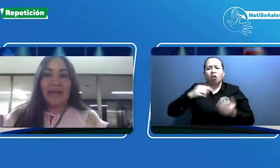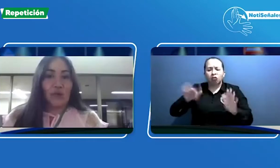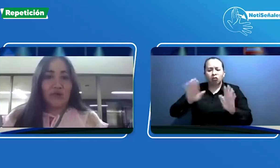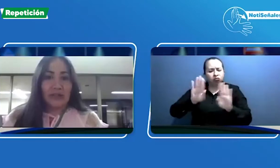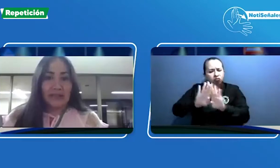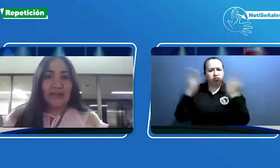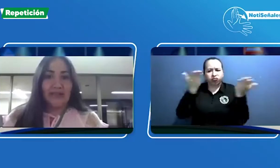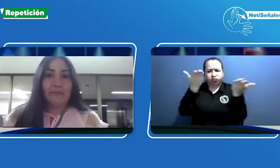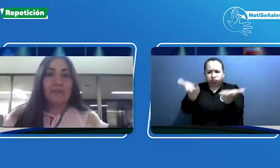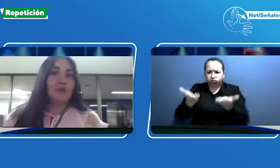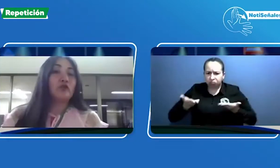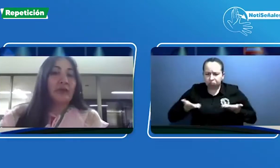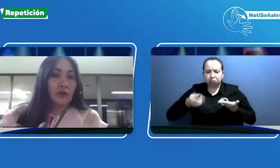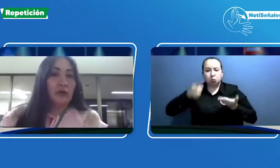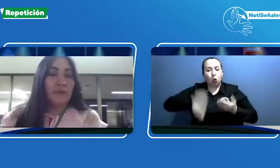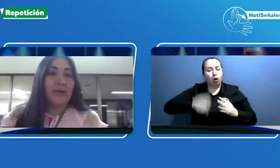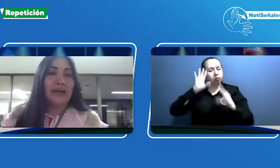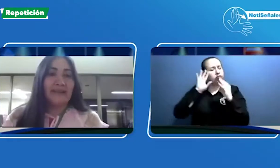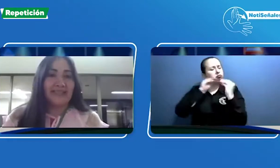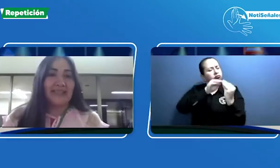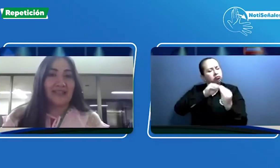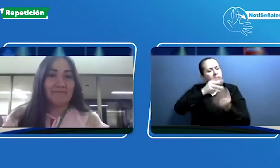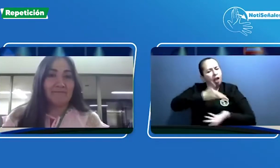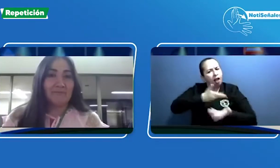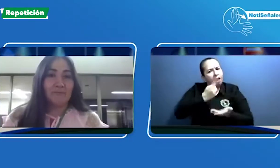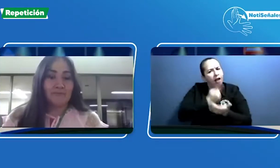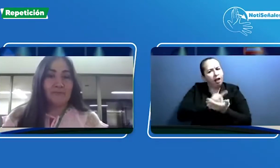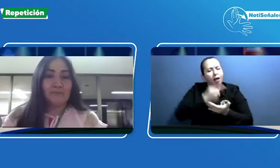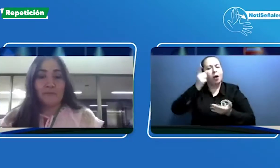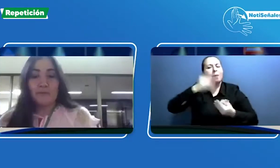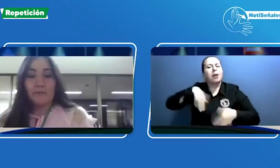para concertar pero sobre todo para avanzar